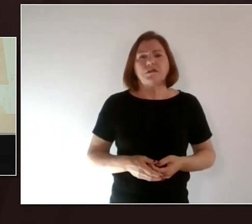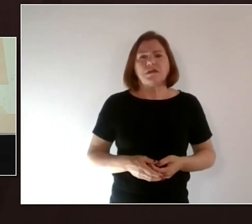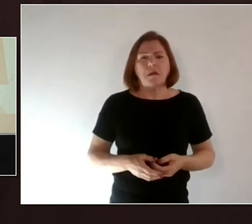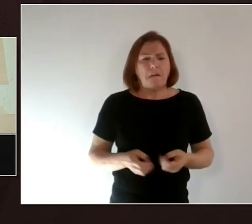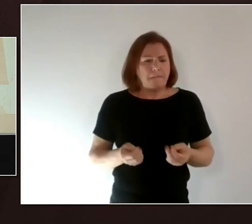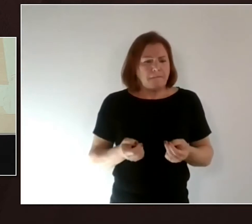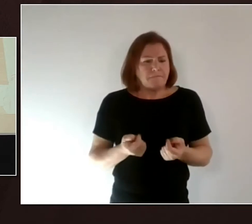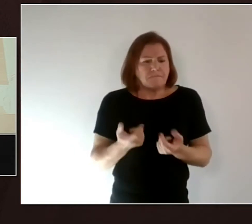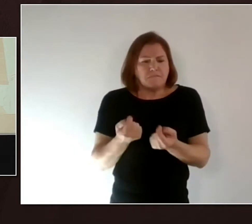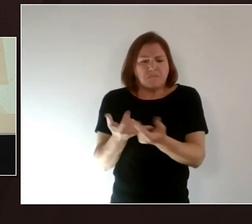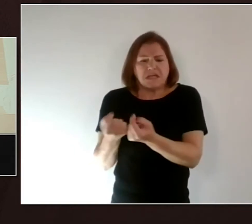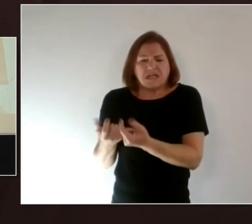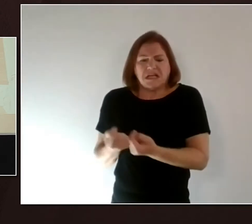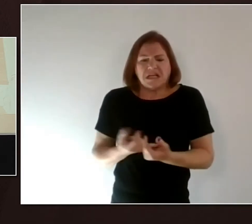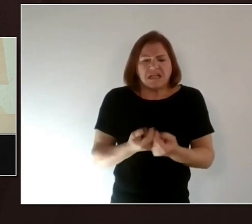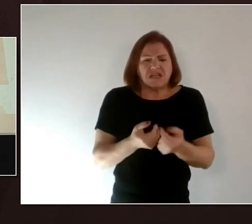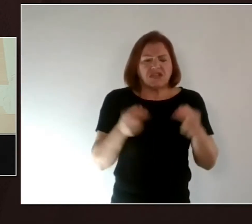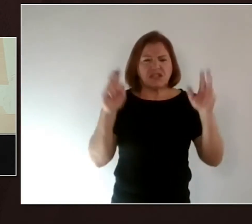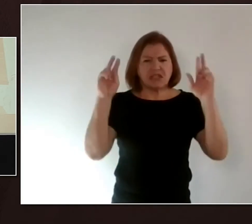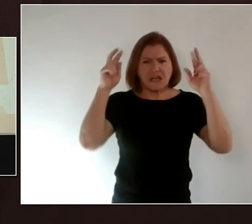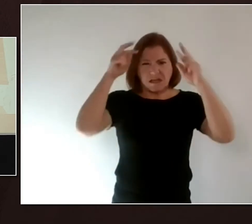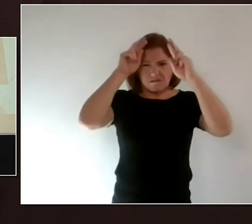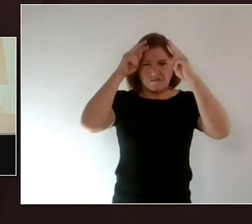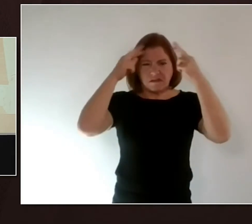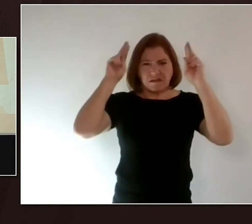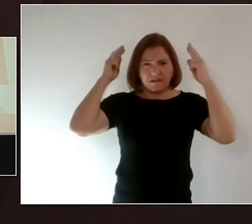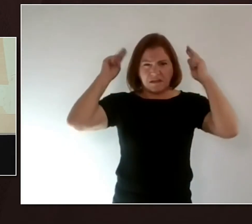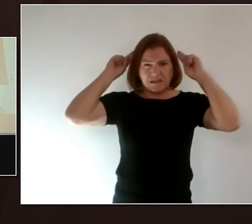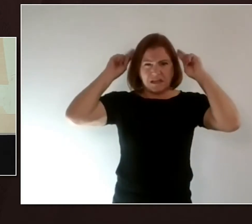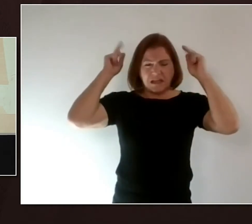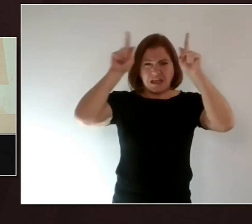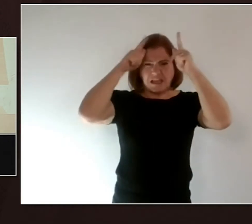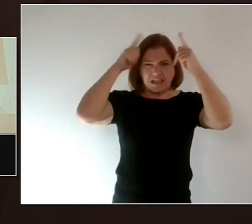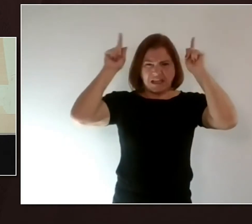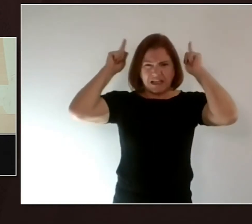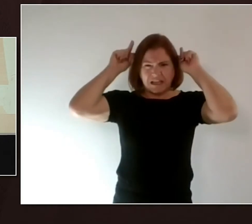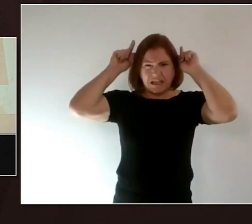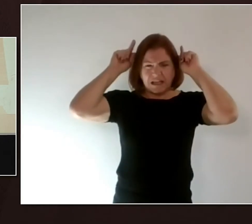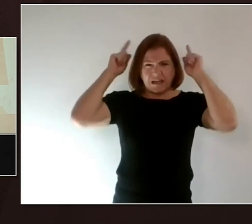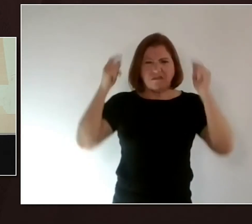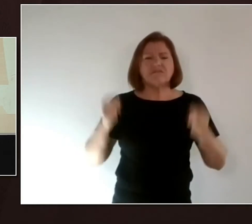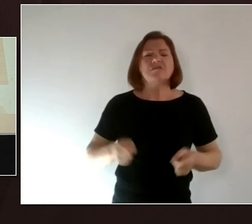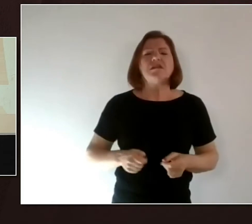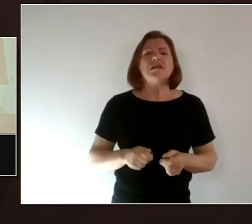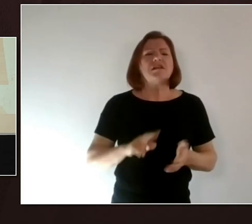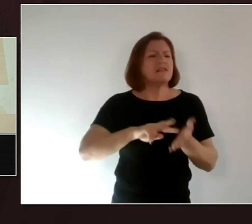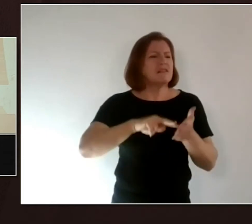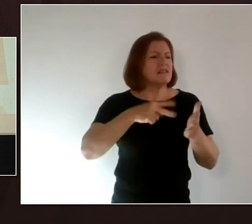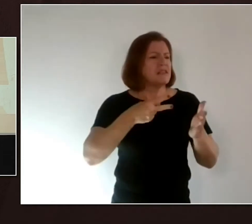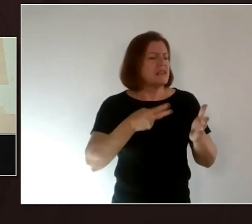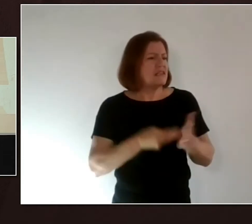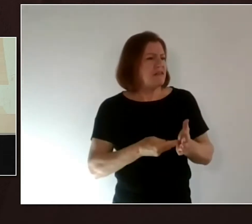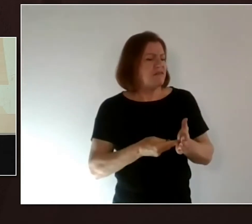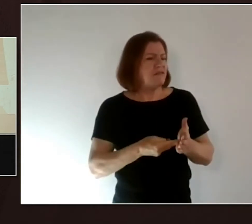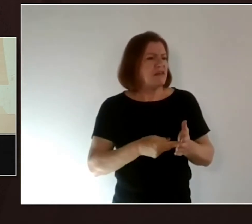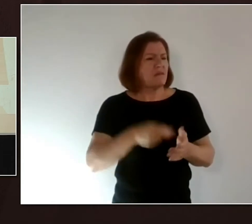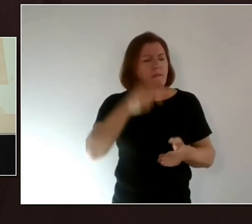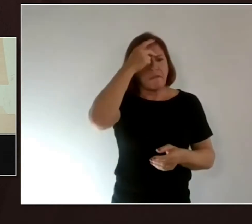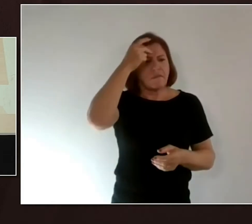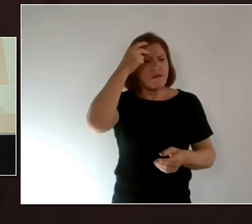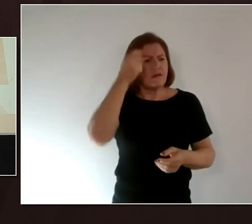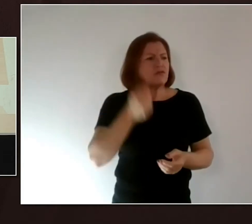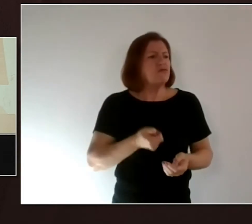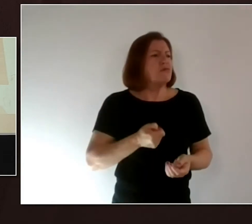para vocês, significa um vendedor ambulante, um mascate, que vai de cidade